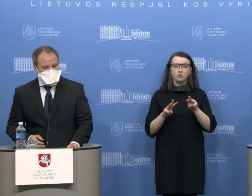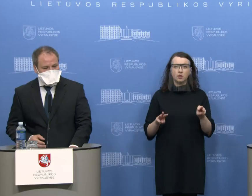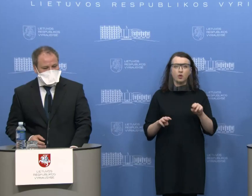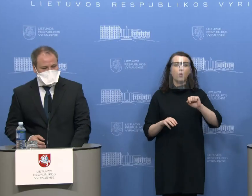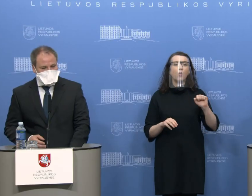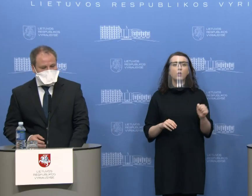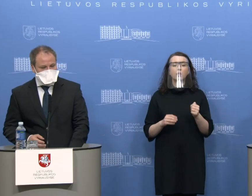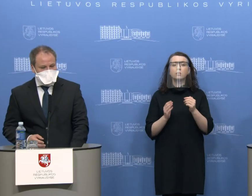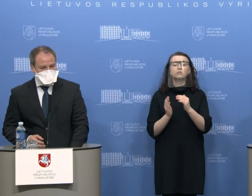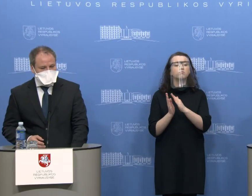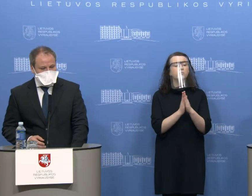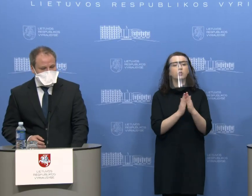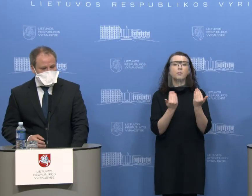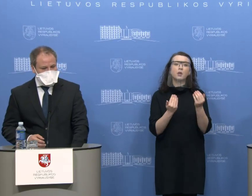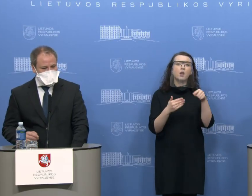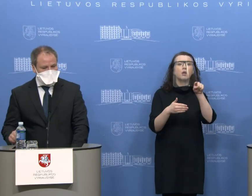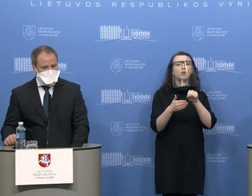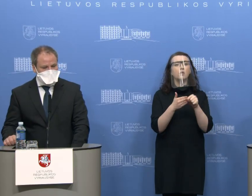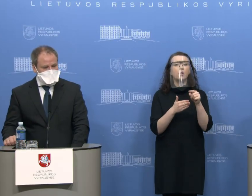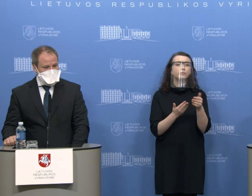Kolegos, prašau jūsų klausimai.